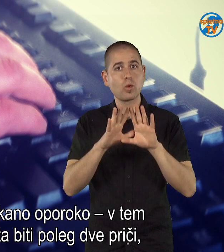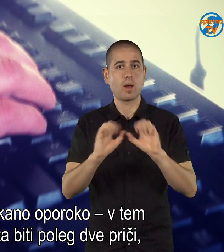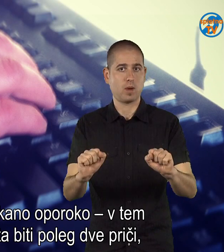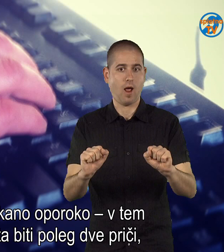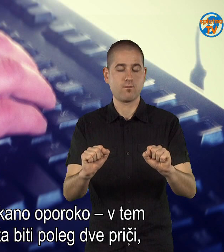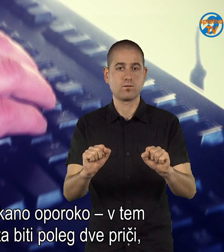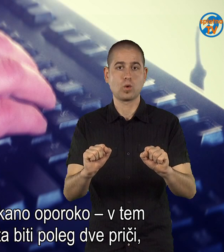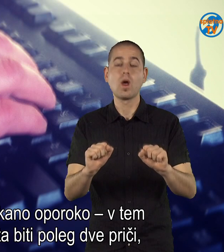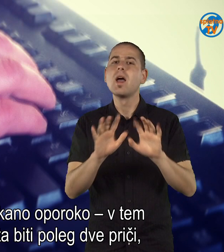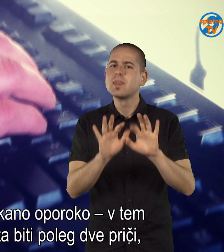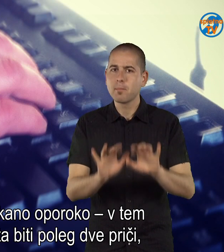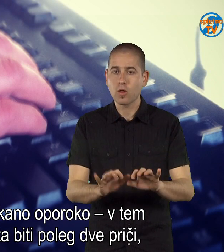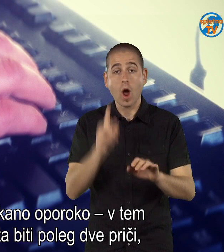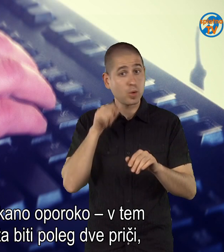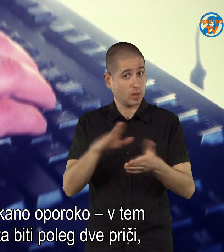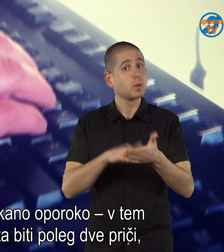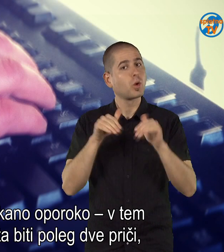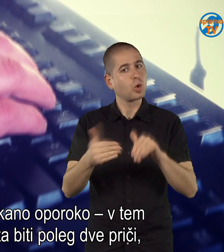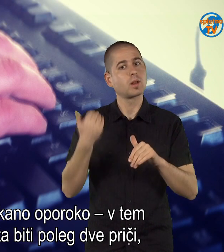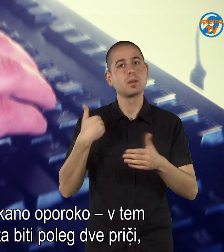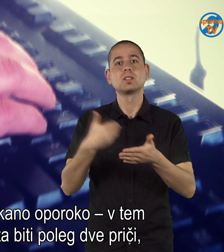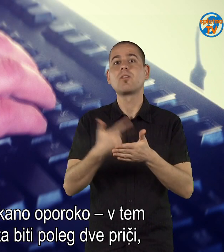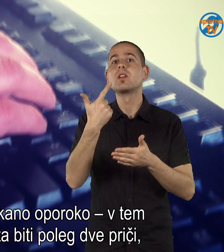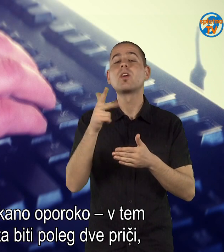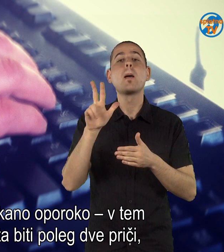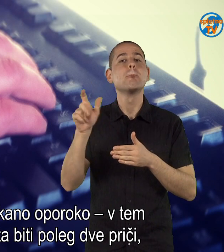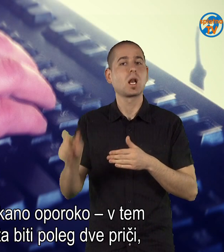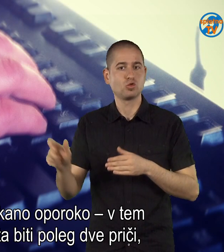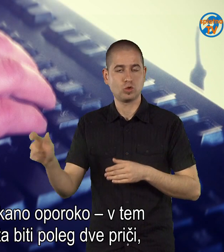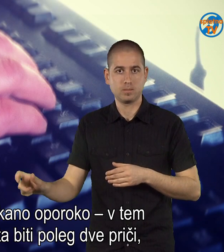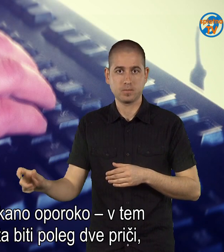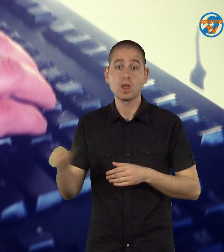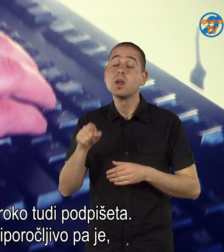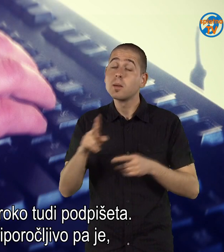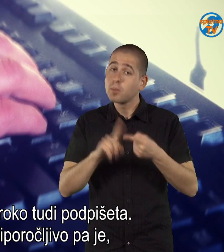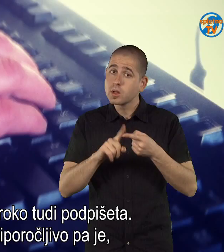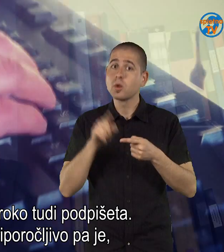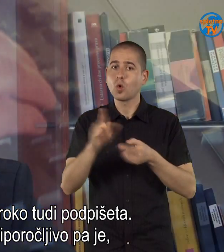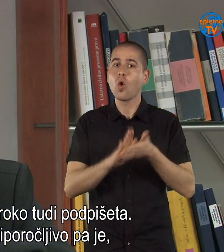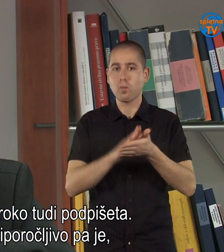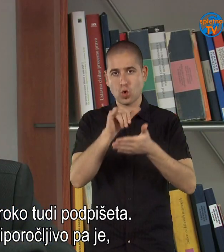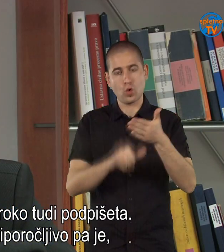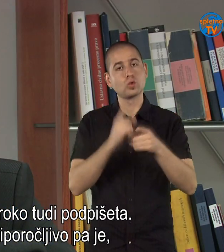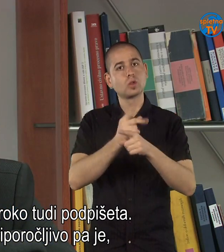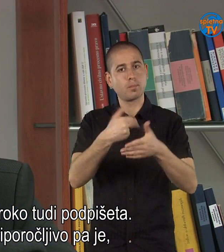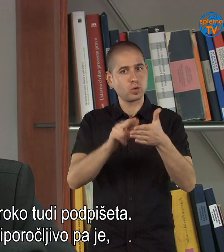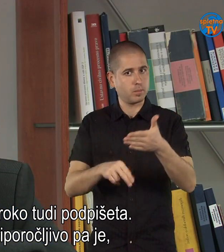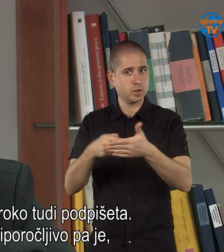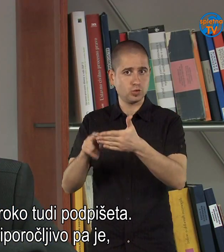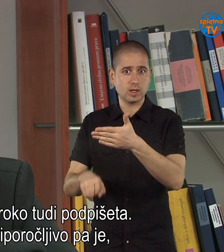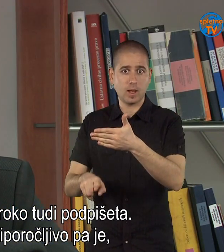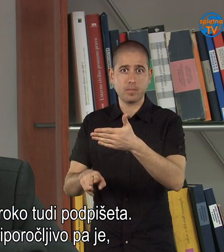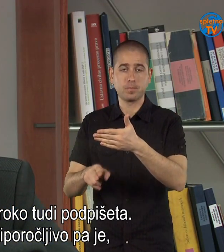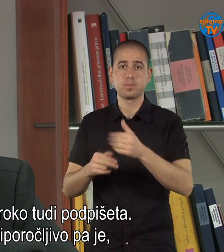bo napravil tipkano oporoko, ampak v tem primeru morata biti zraven 2 priči, ki potem to oporoko tudi